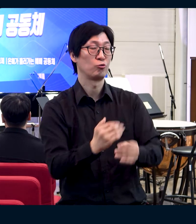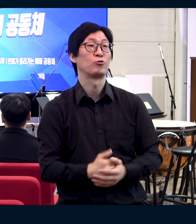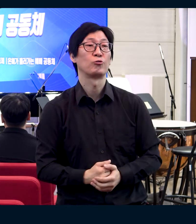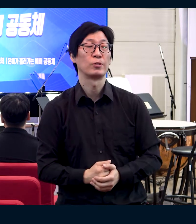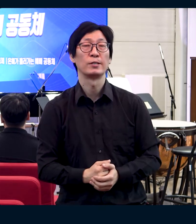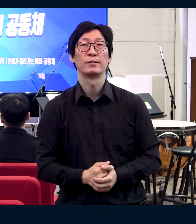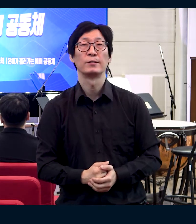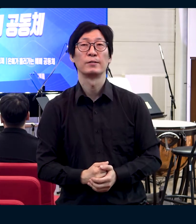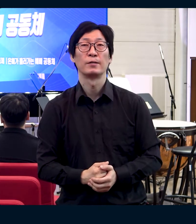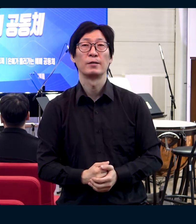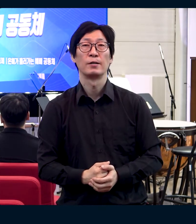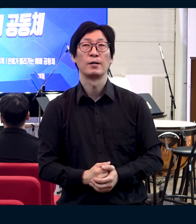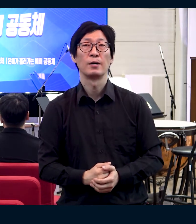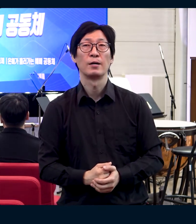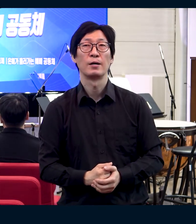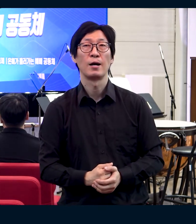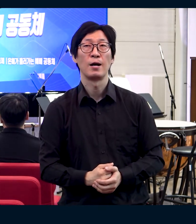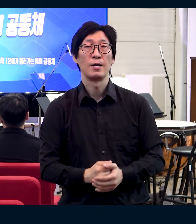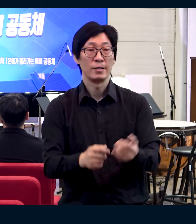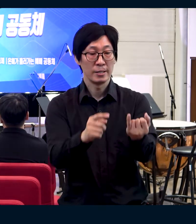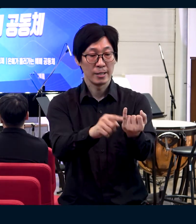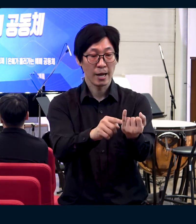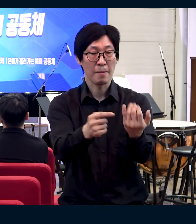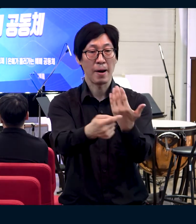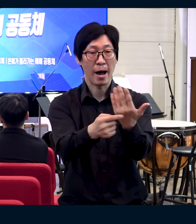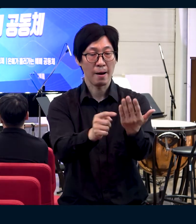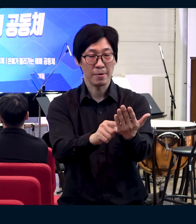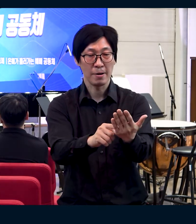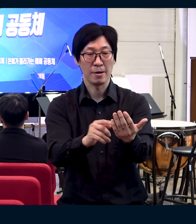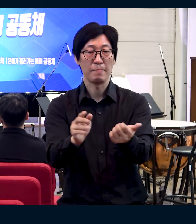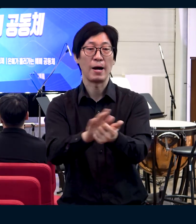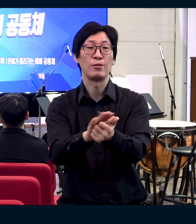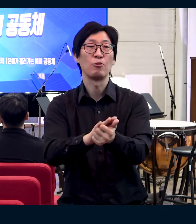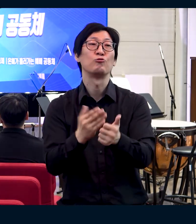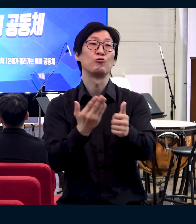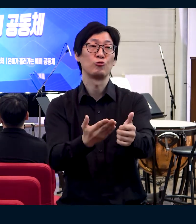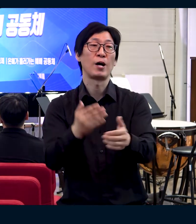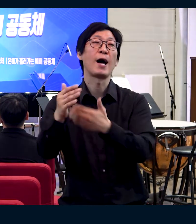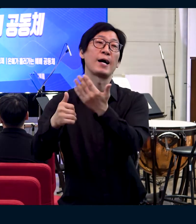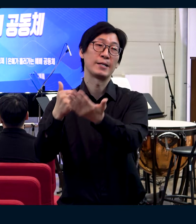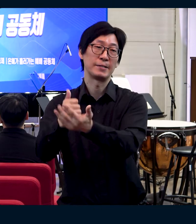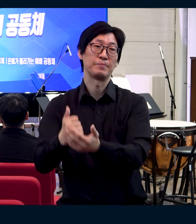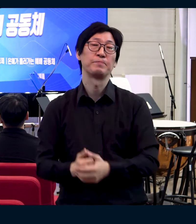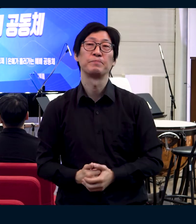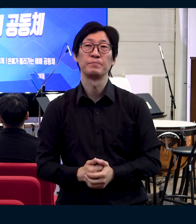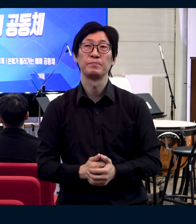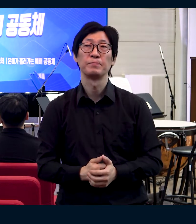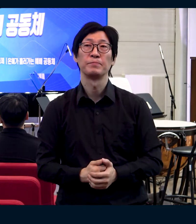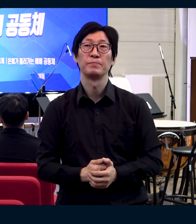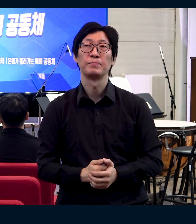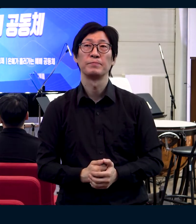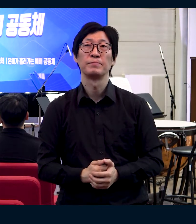그러면서 놀랍게도 하갈의 그 마음을 만지시는 말씀을 주고 있어요. 우리가 지금 얘기했던